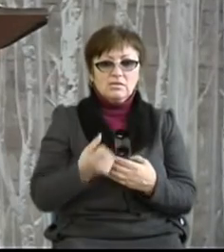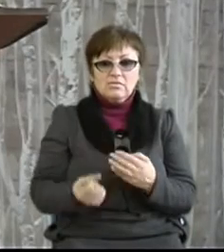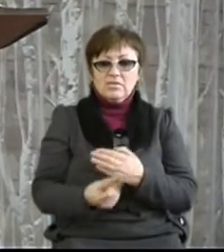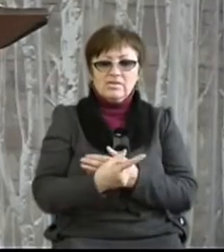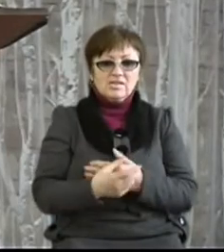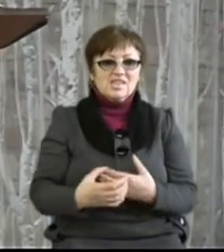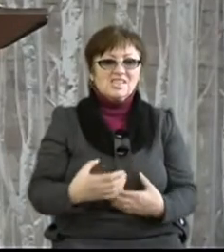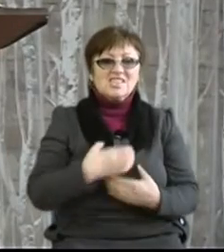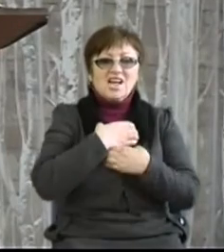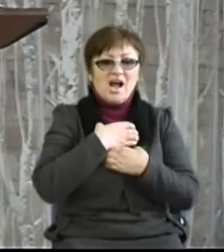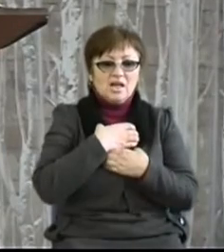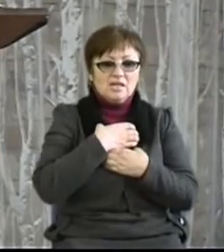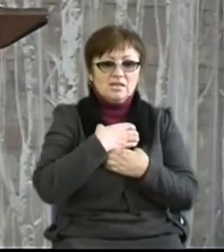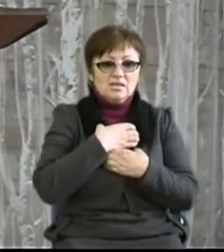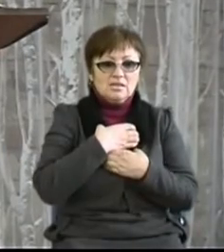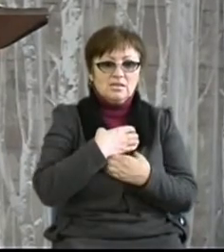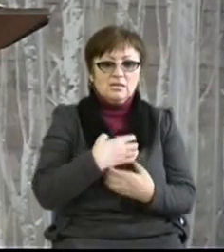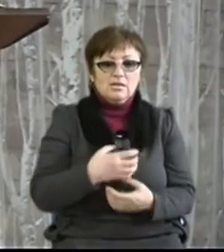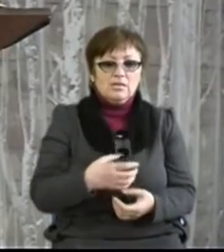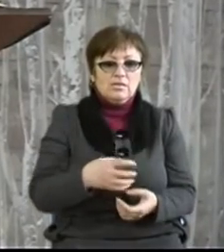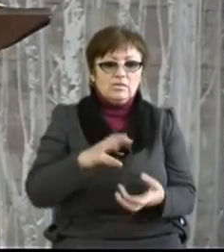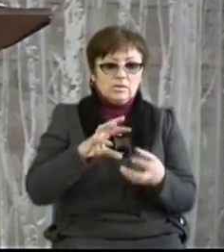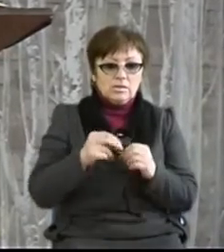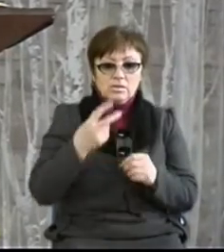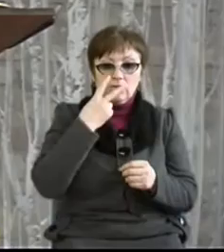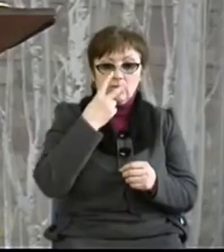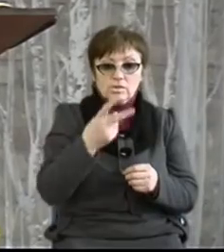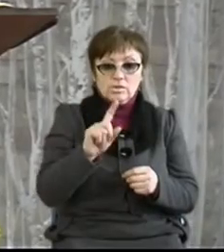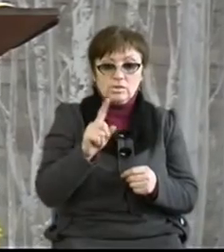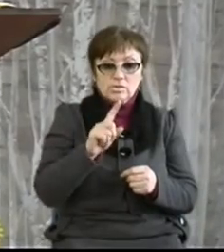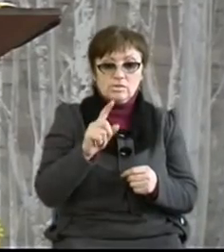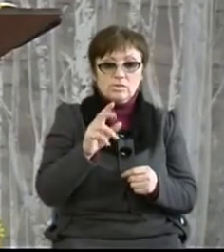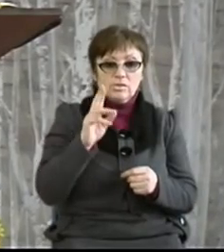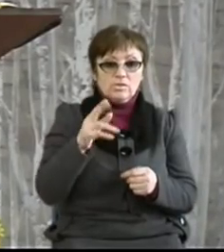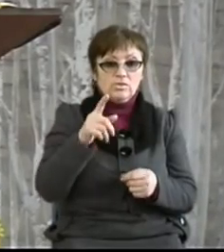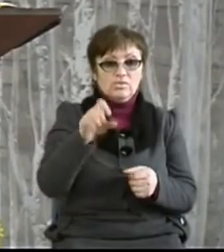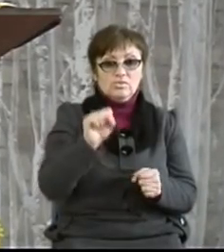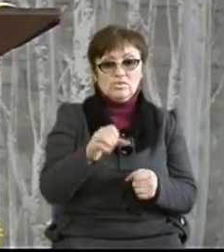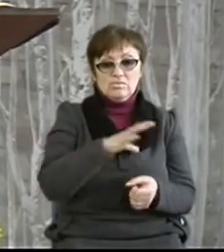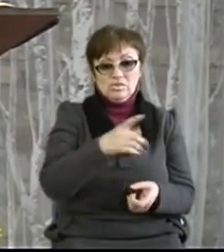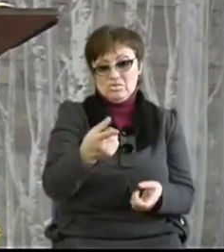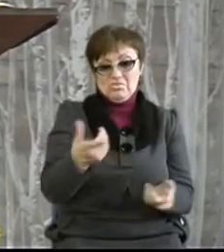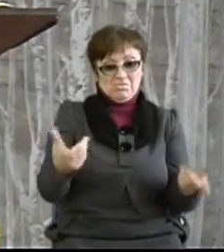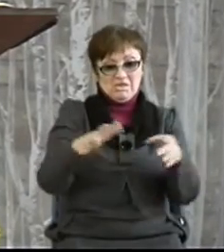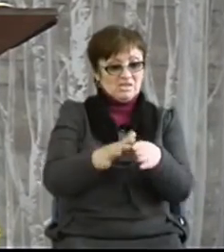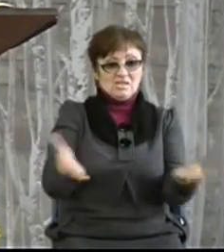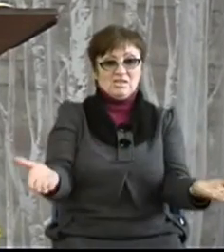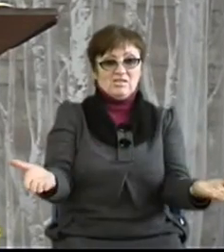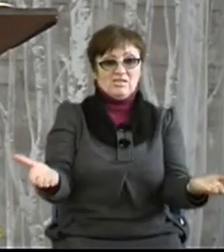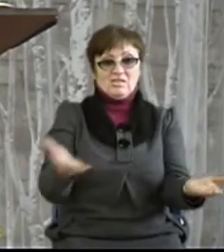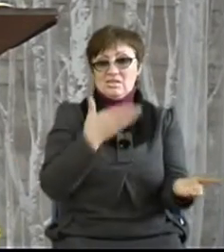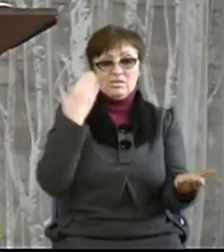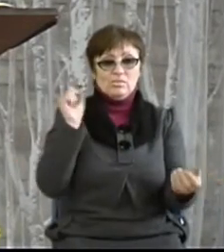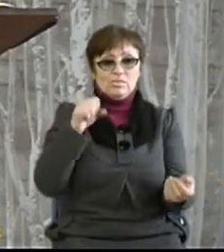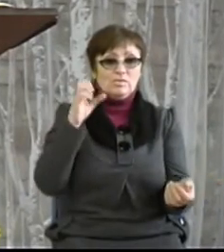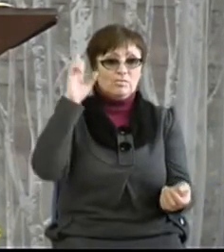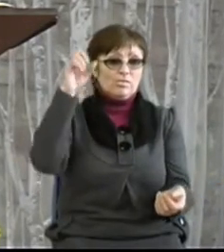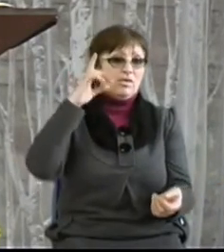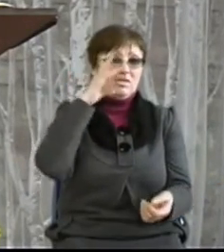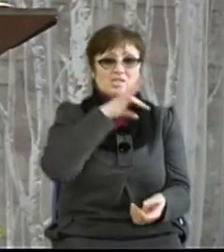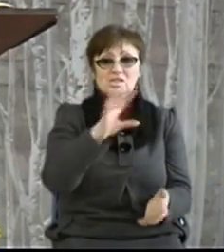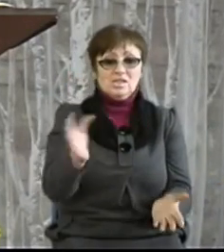закрался простой страх. В результате он увидел в том, что какое-то здесь может быть не благословение, может быть, Бог